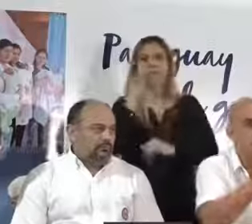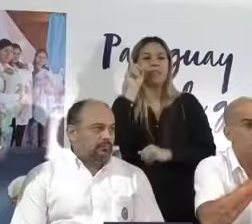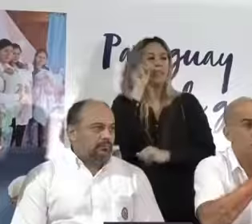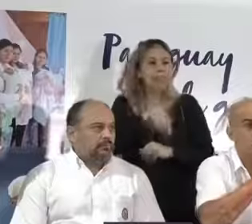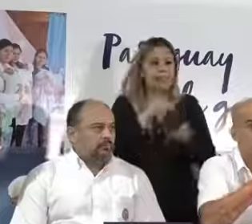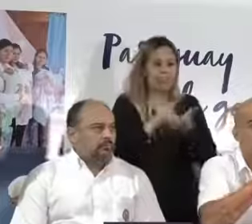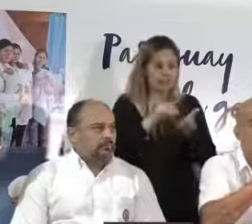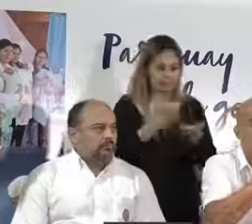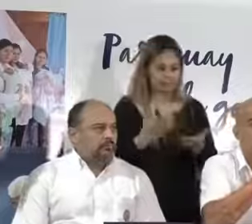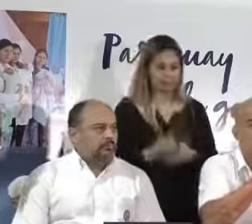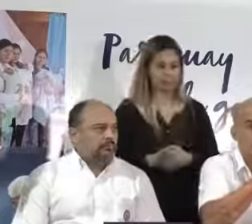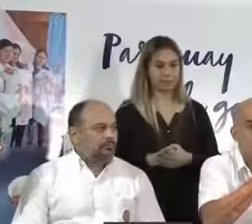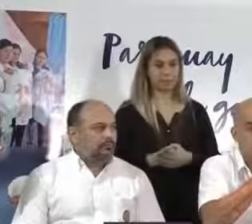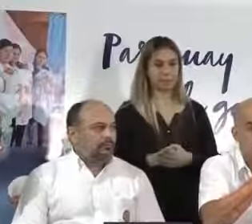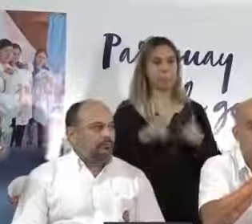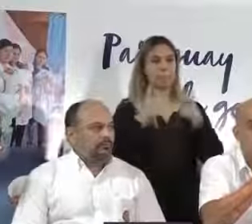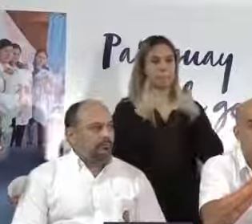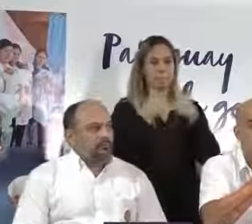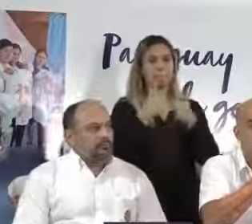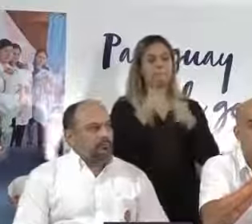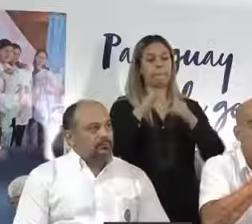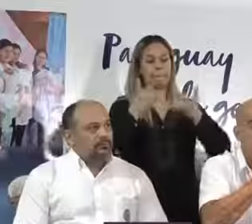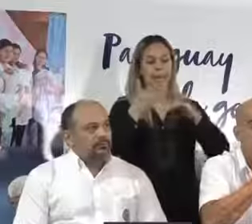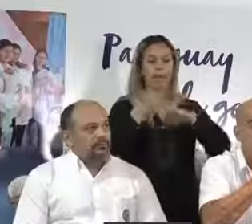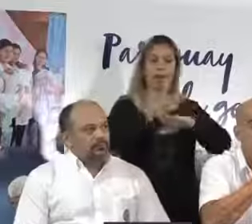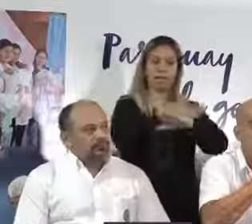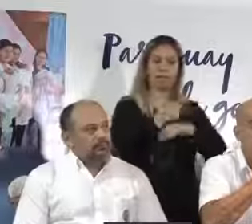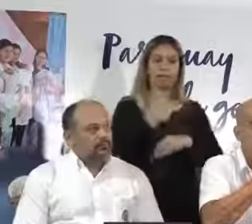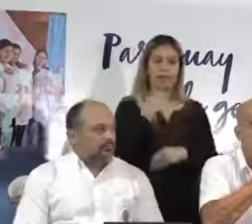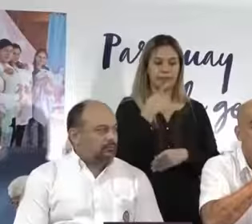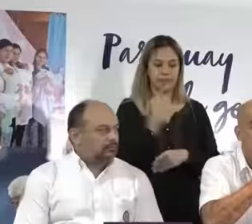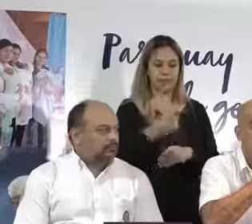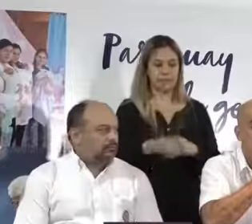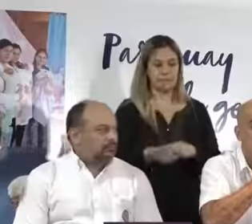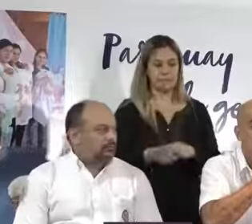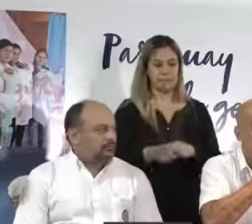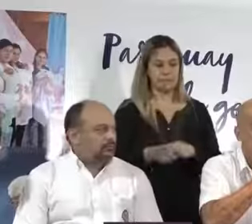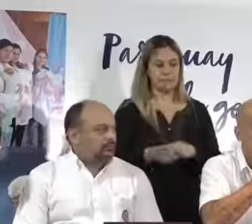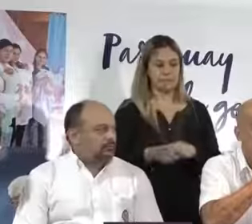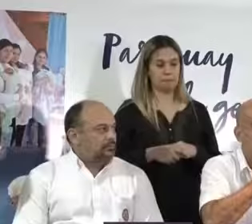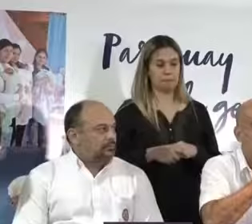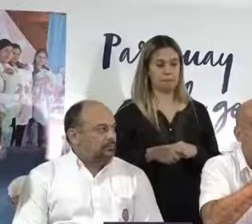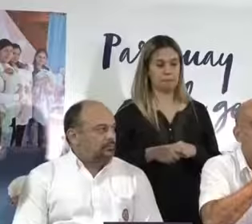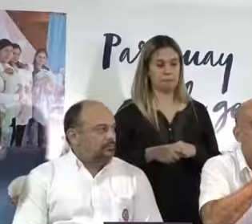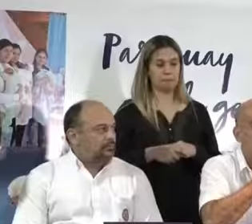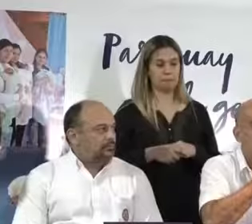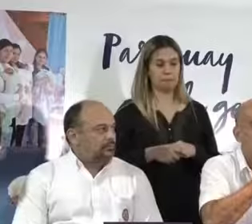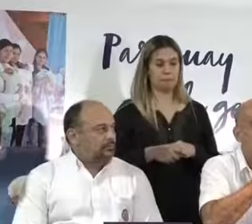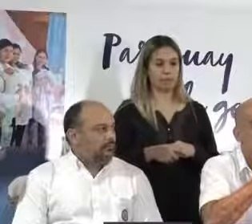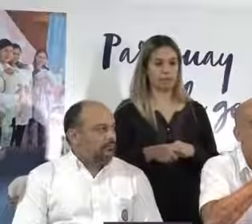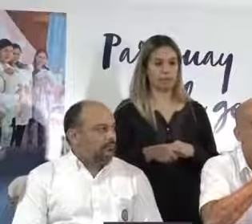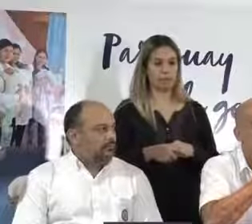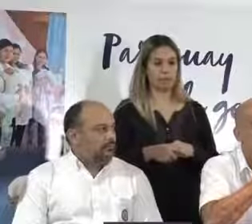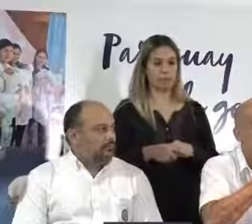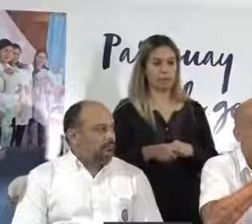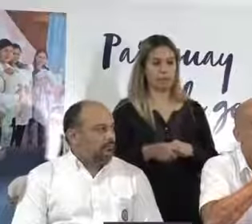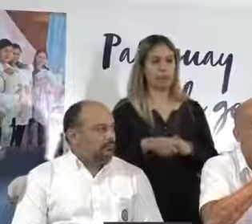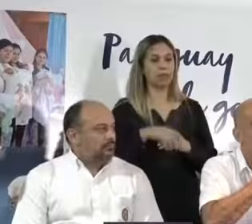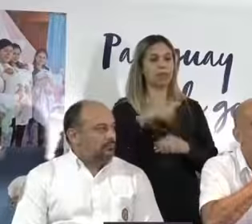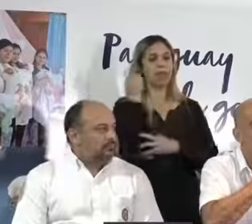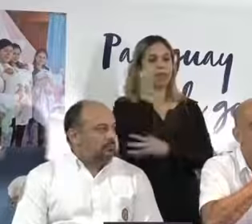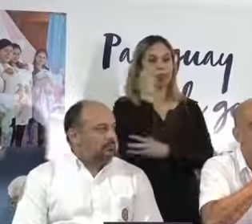bueno, esas son las medidas. He mencionado anteriormente, es en el área central, del área metropolitana. Las medidas